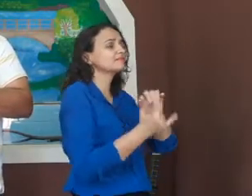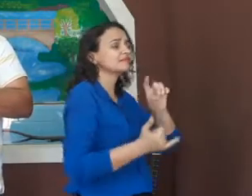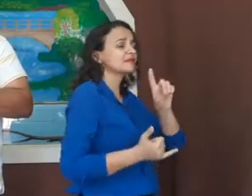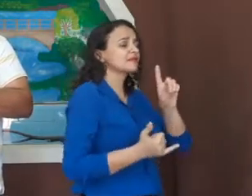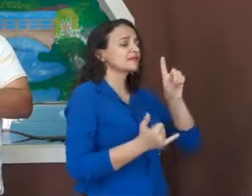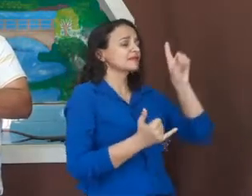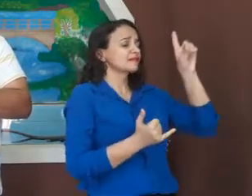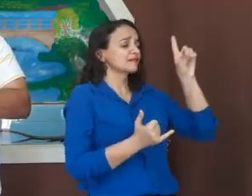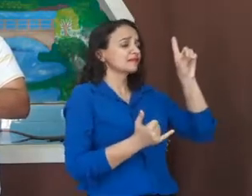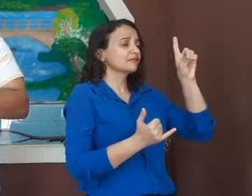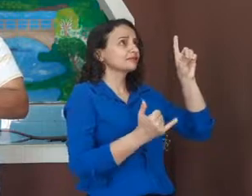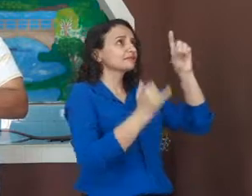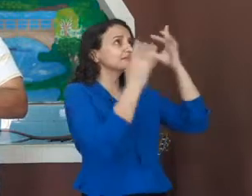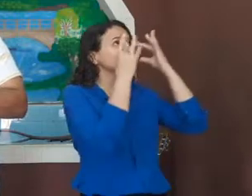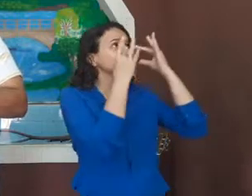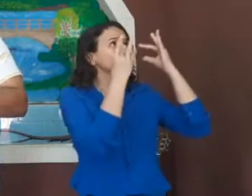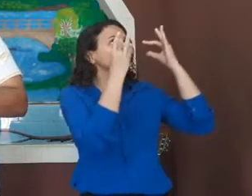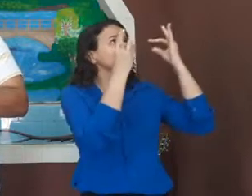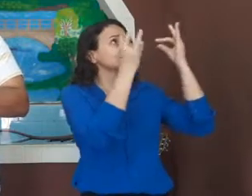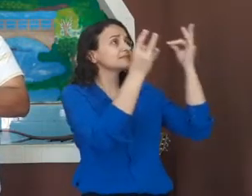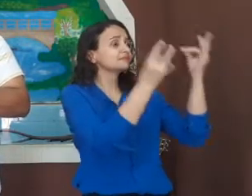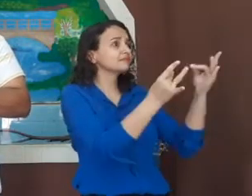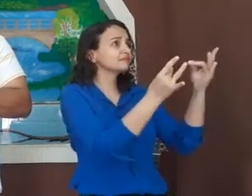Aguardo, Senhor, a minha alma.